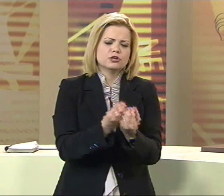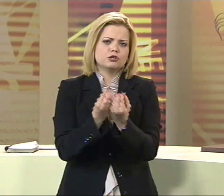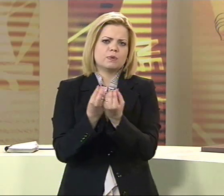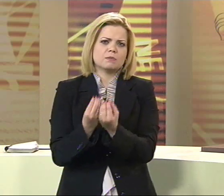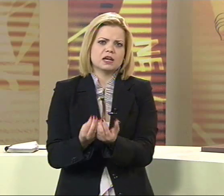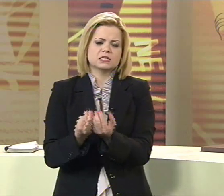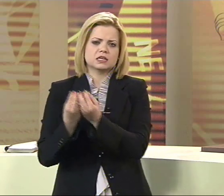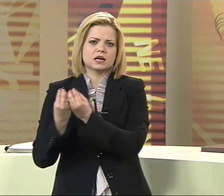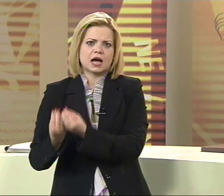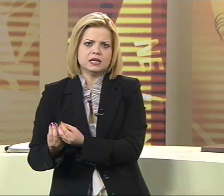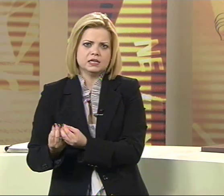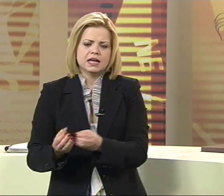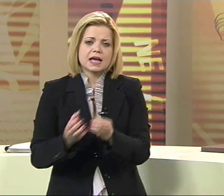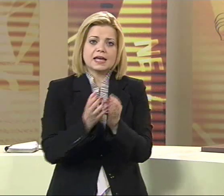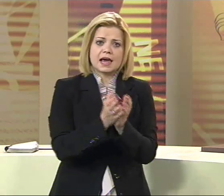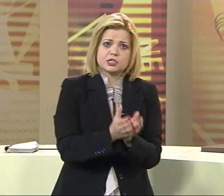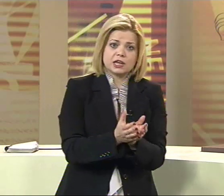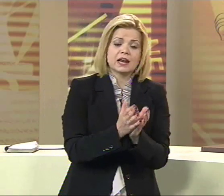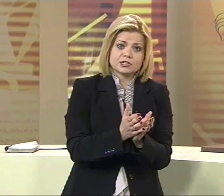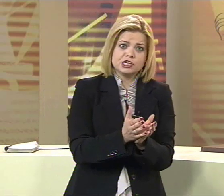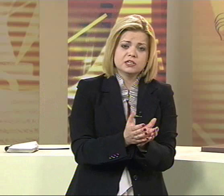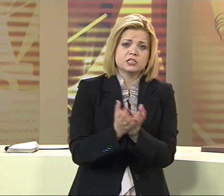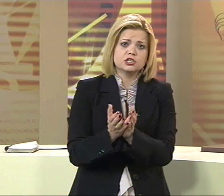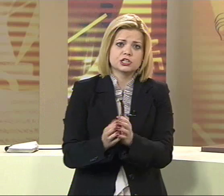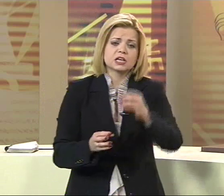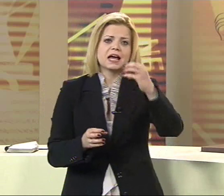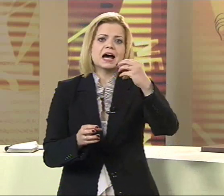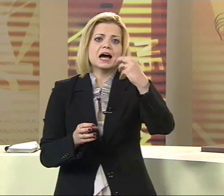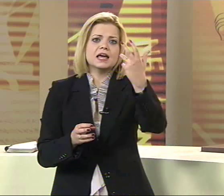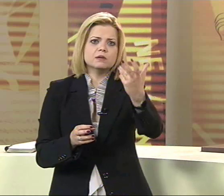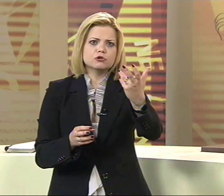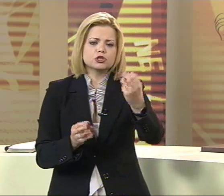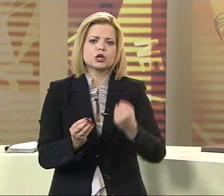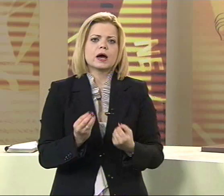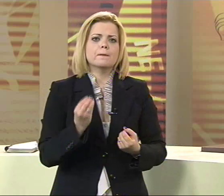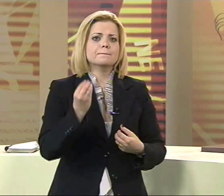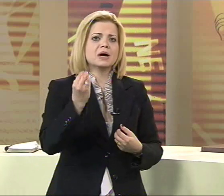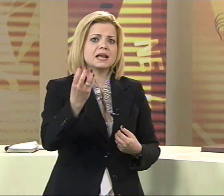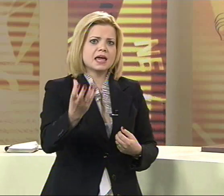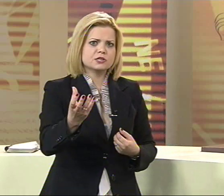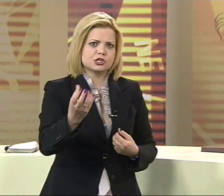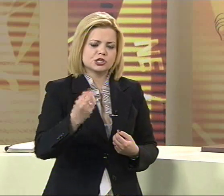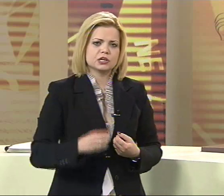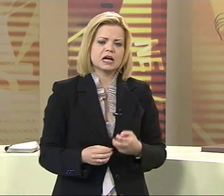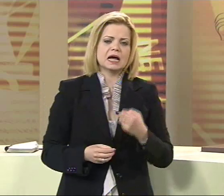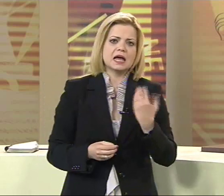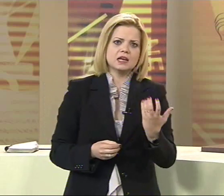de permanecer ali. Em latim se diz animus manendi.